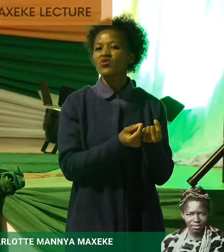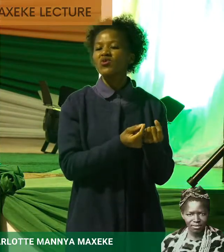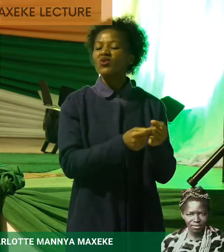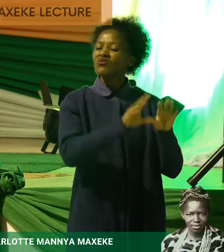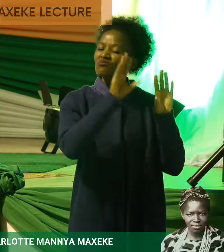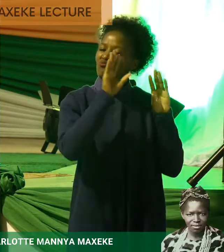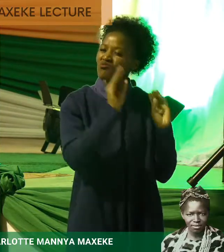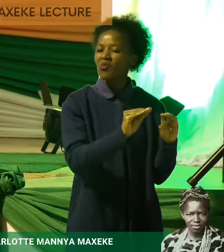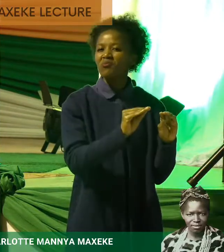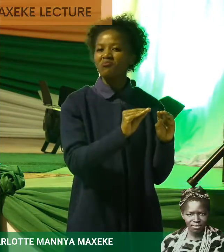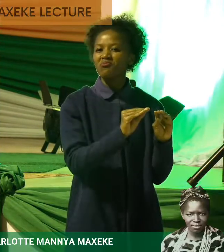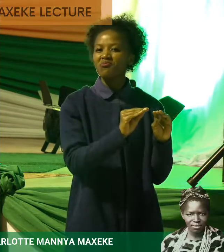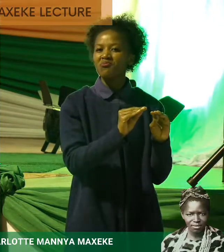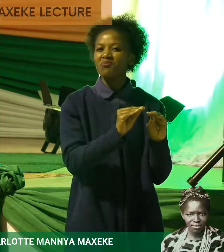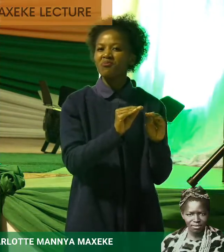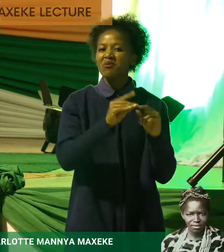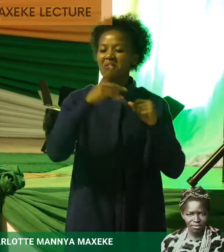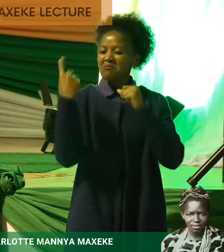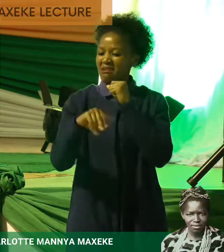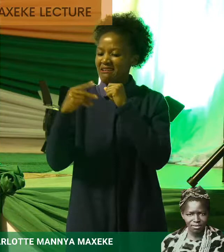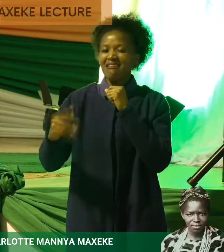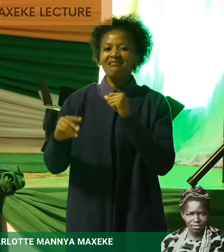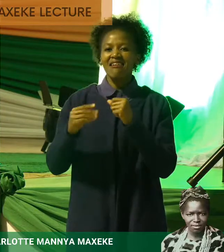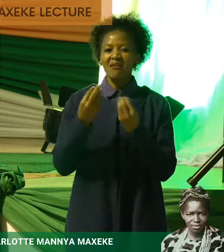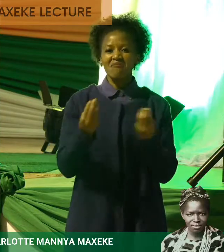Yekani le nto yenu yokubetha abantu abethu.